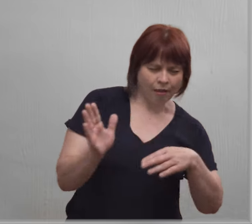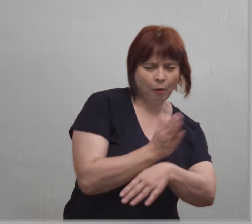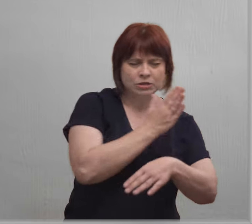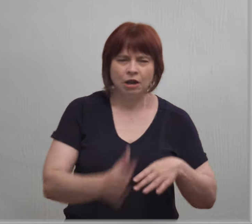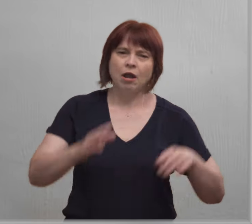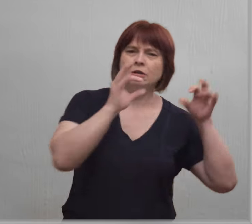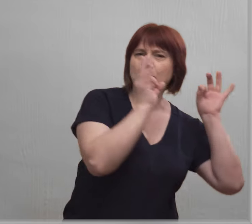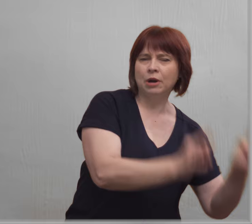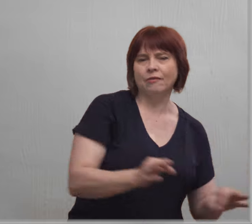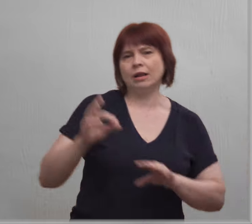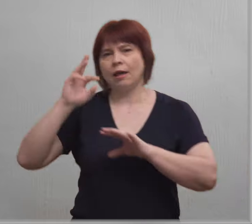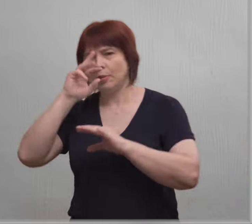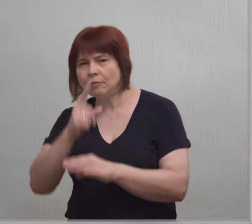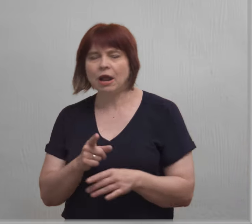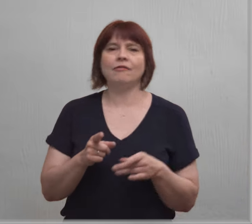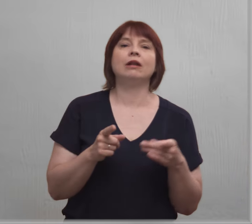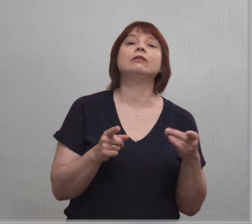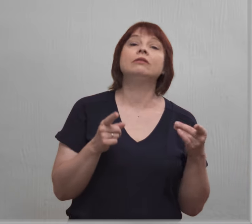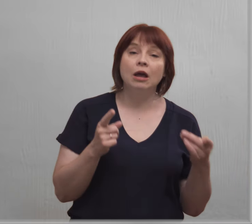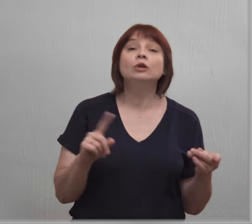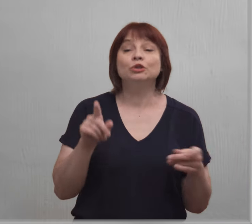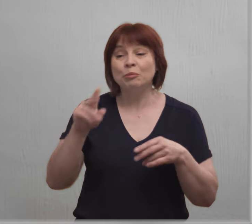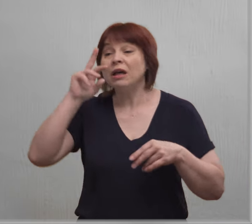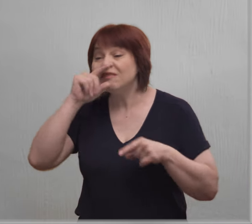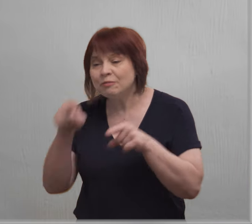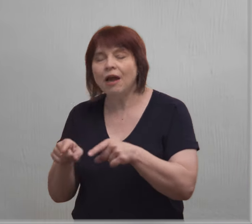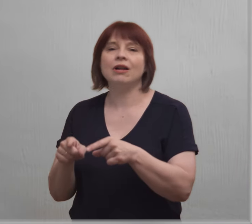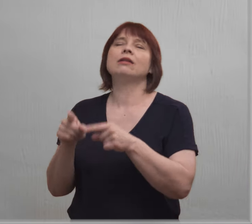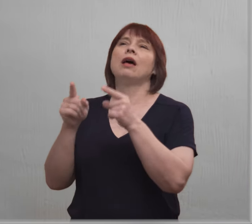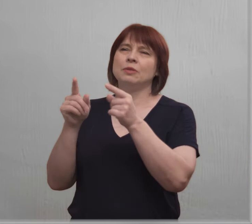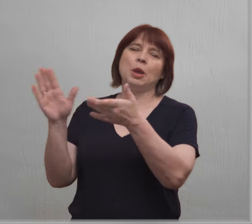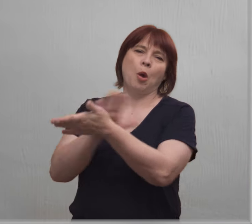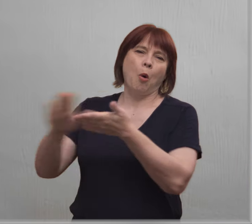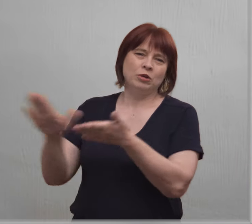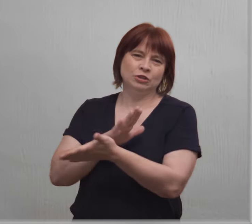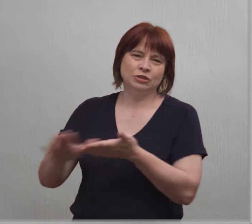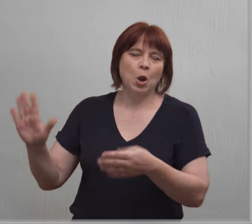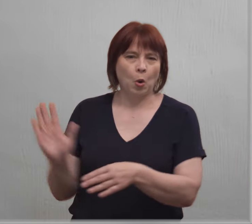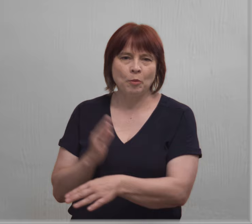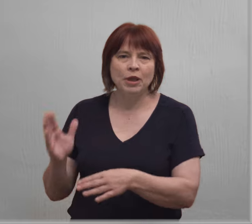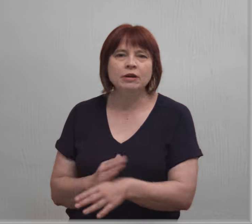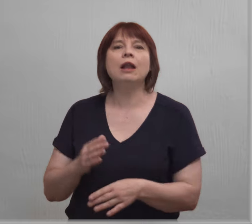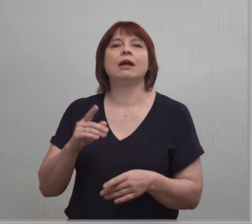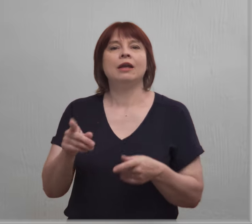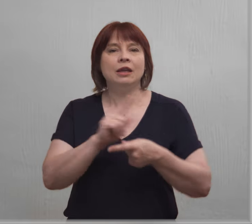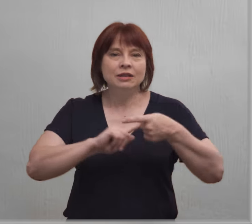будут сделаны в Духе Святом, в послушании Слову Божьему. И то, что описал здесь апостол Павел, что «О,